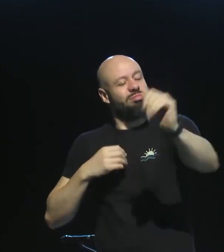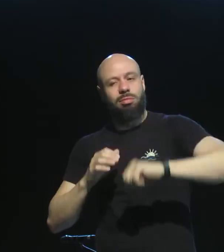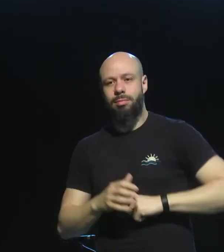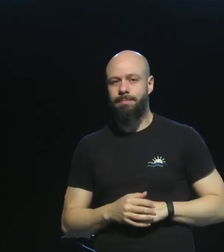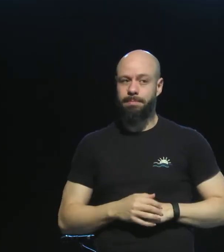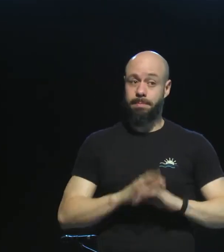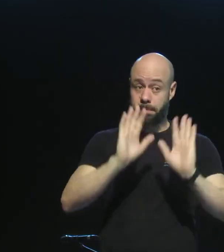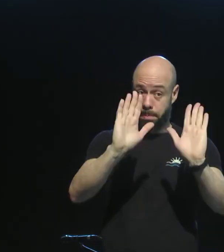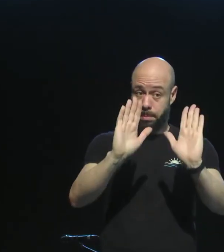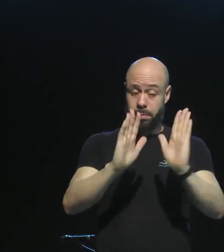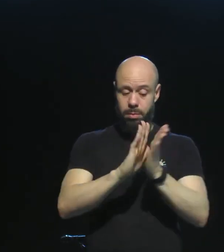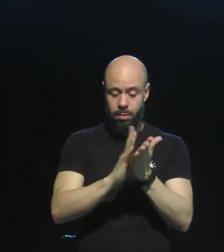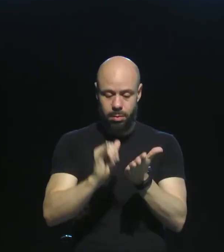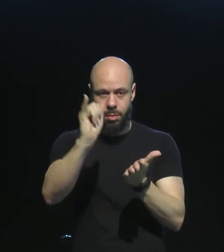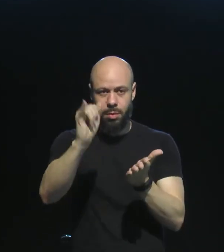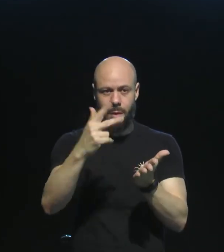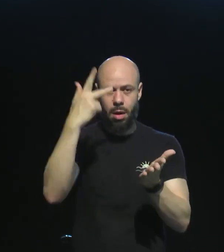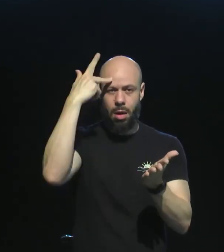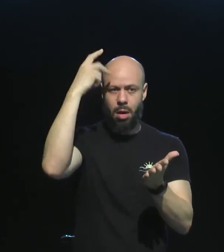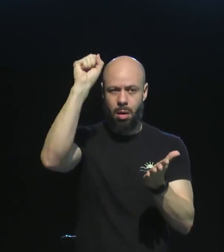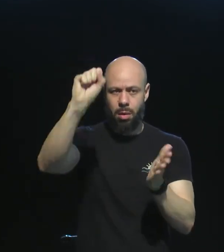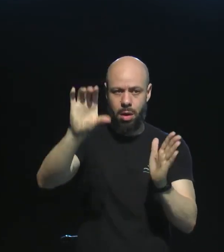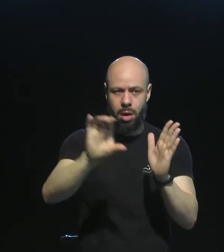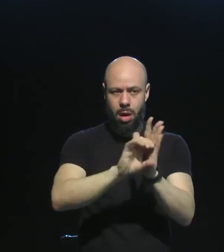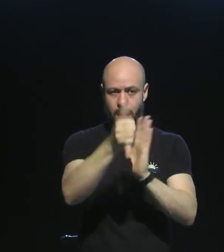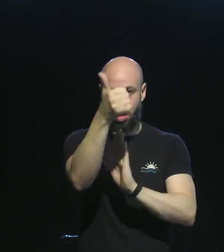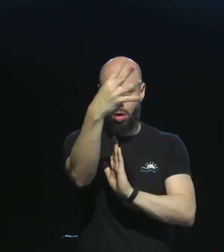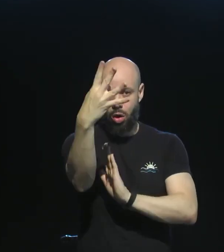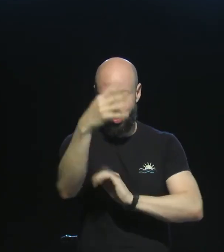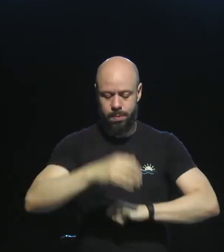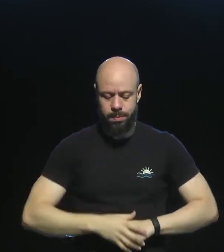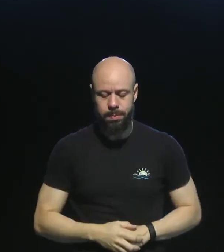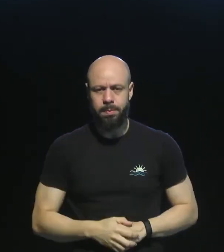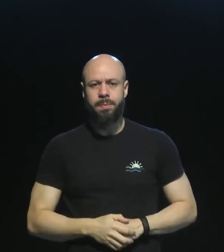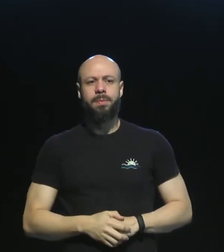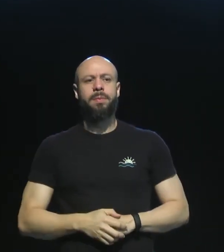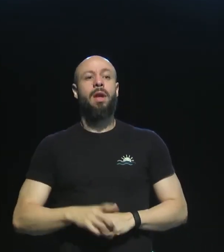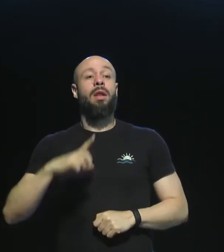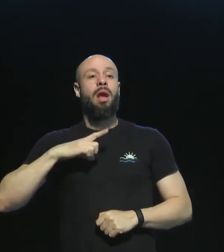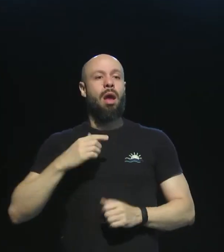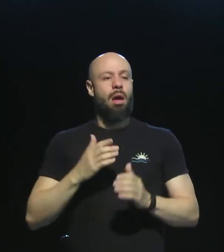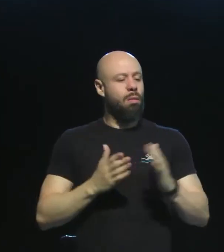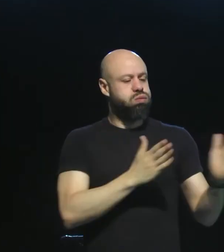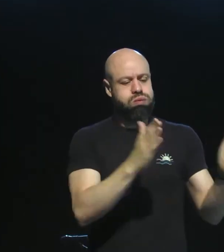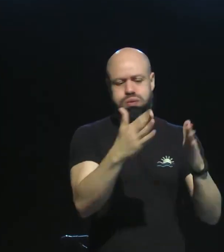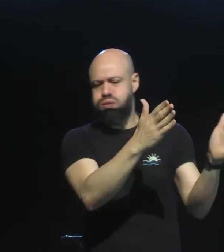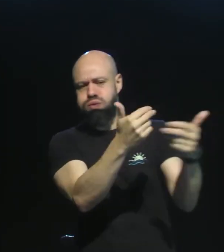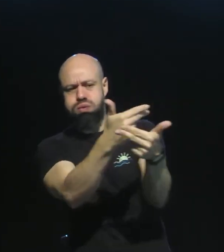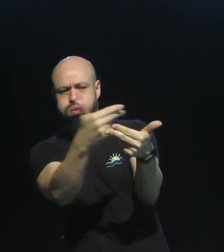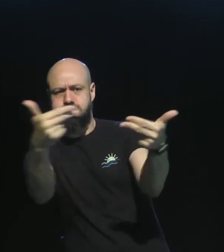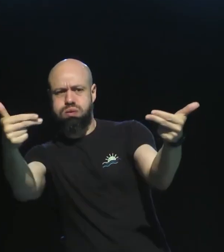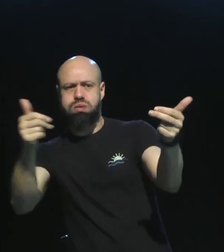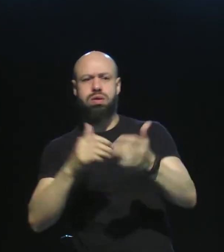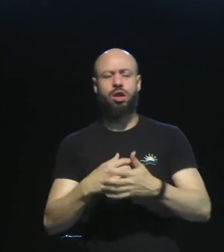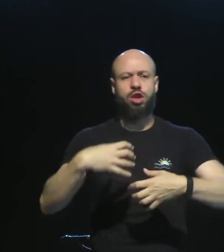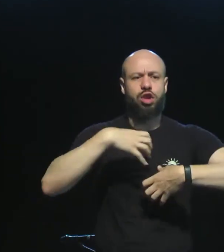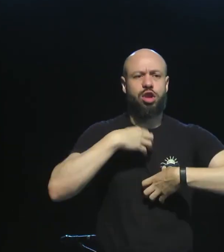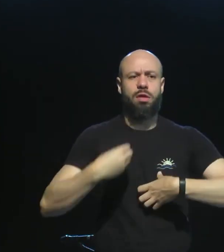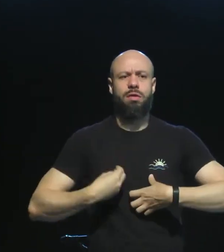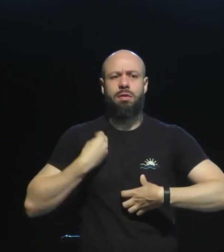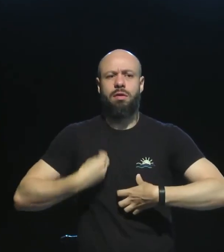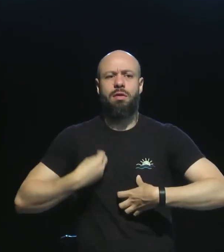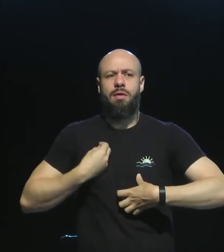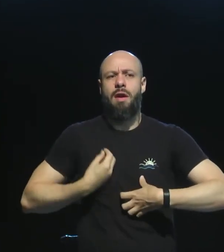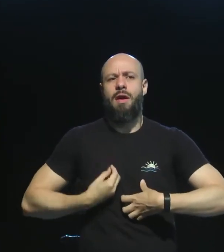Bíblia diz em Provérbios capítulo 14. Há certos caminhos, há certa maneira de viver a vida